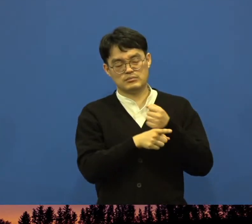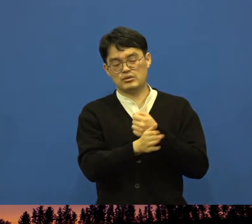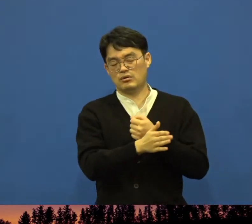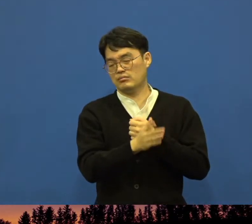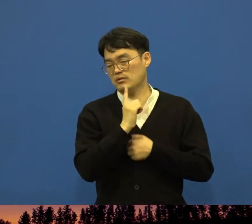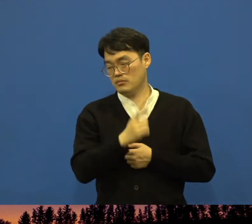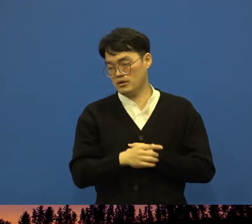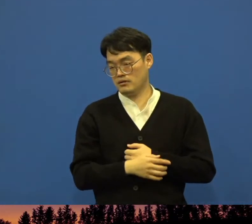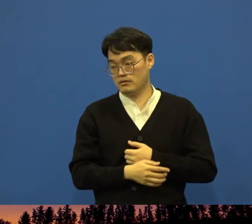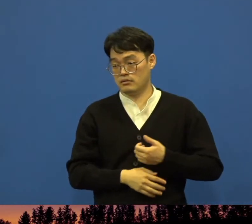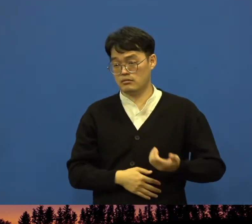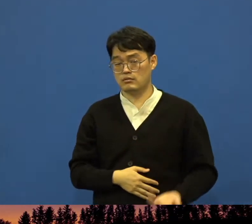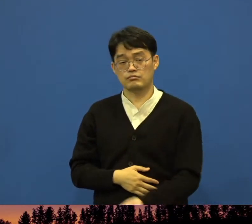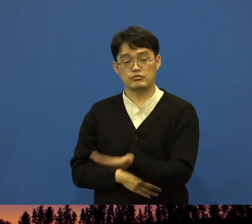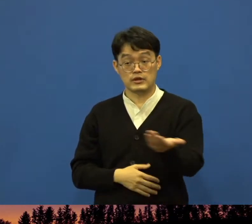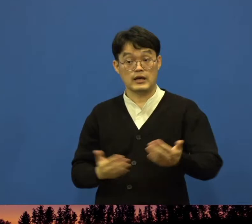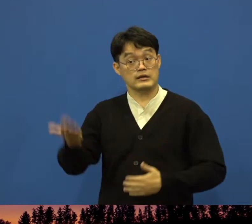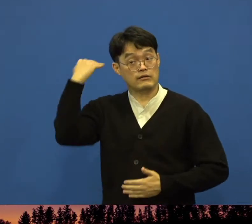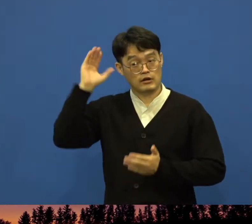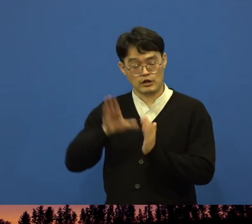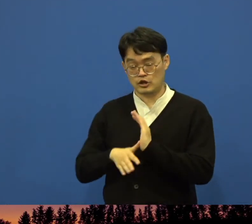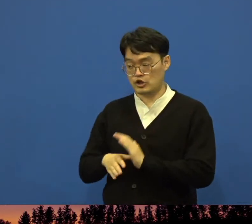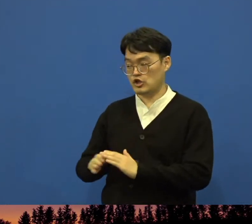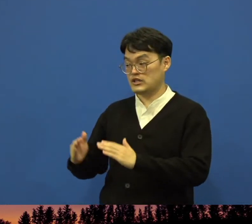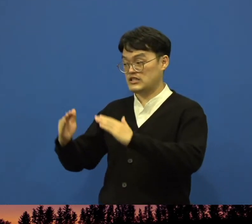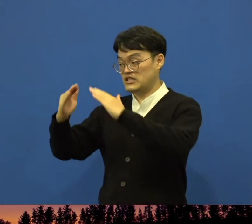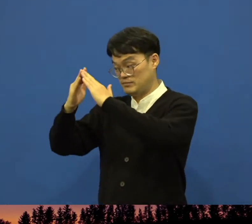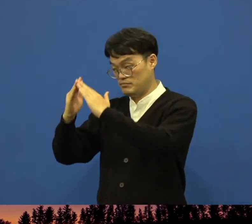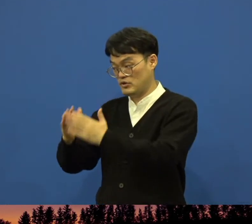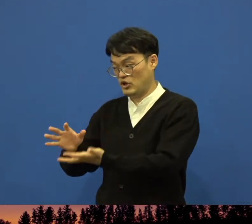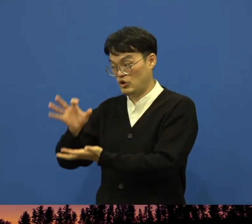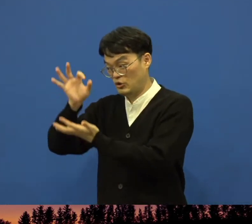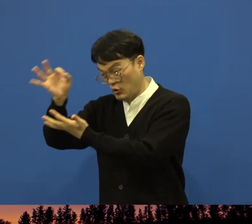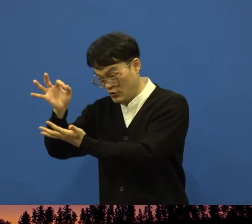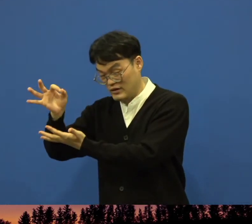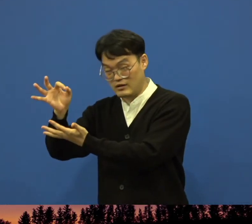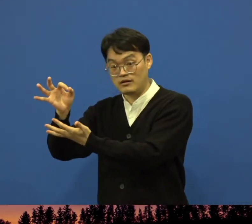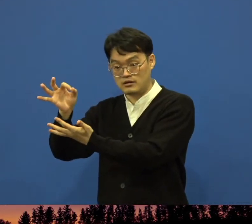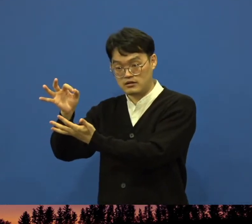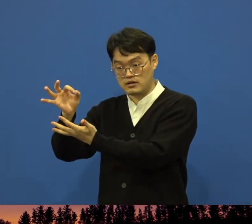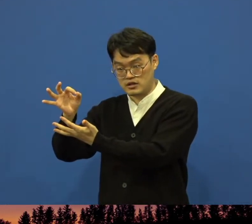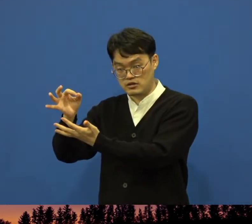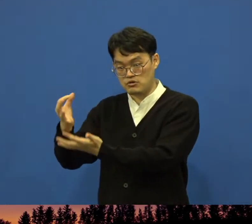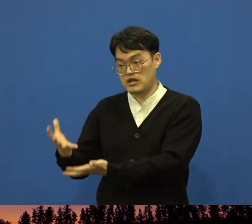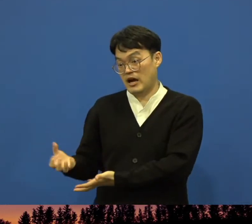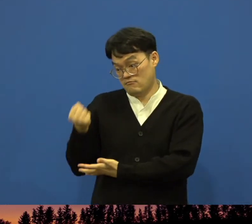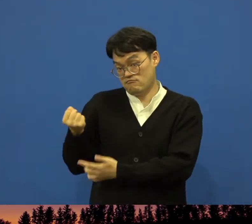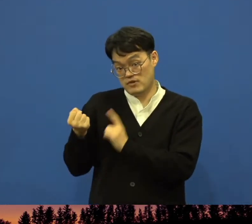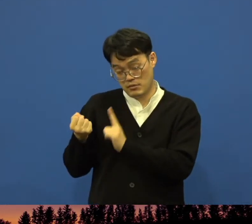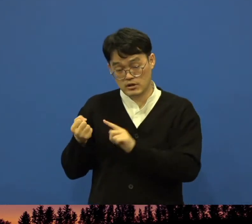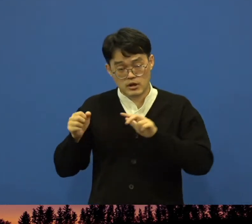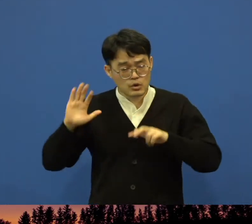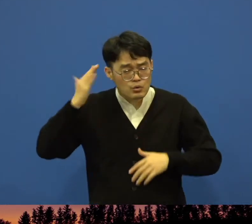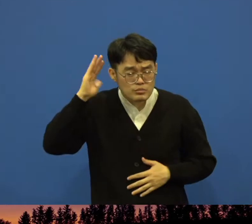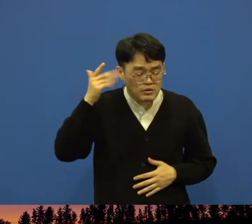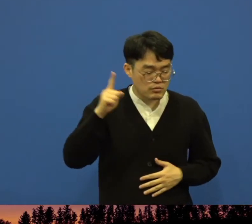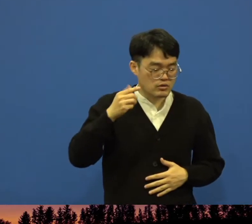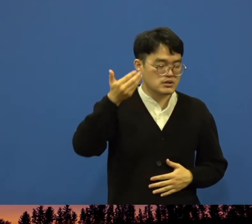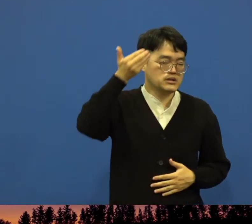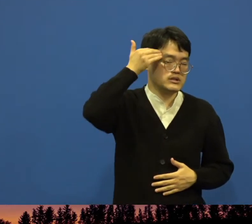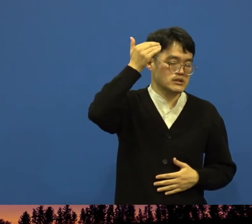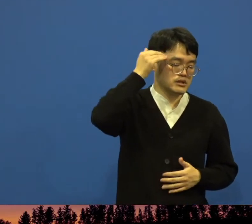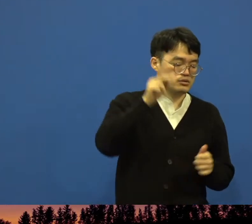그죠? 옛날에는 뭐 땅이나 정물이 재산이 이루어졌지만 요즘은 지식과 정보가 재산이다. 정보가 재산이다. 뭐 이런